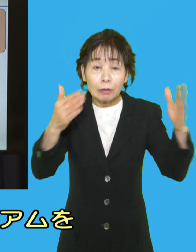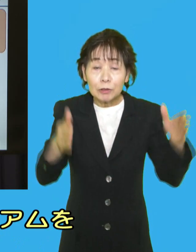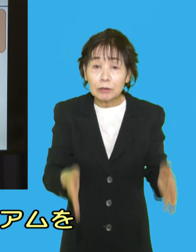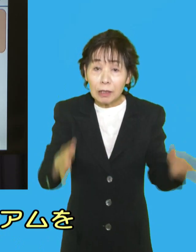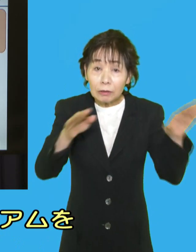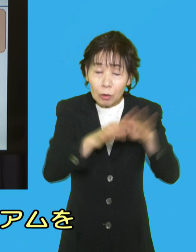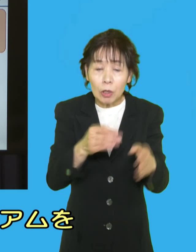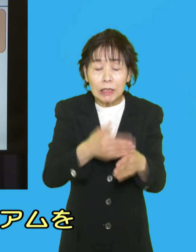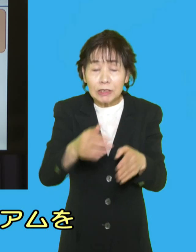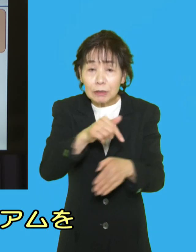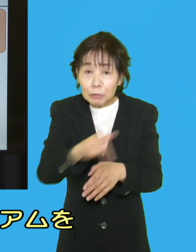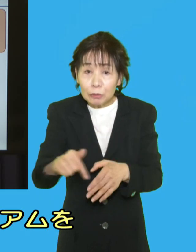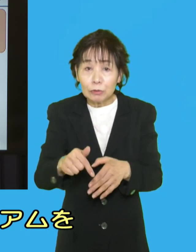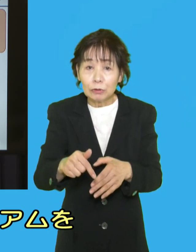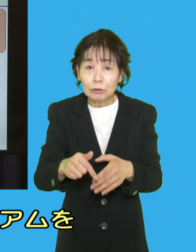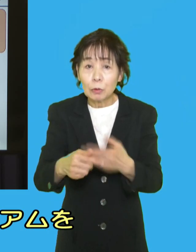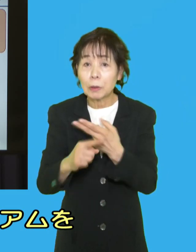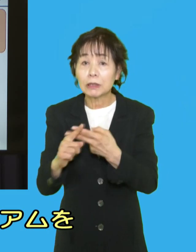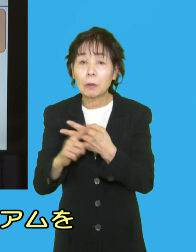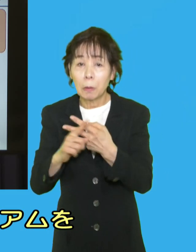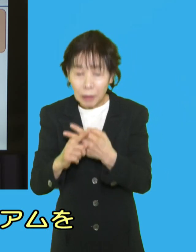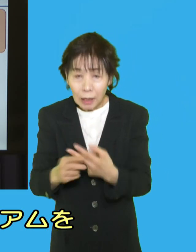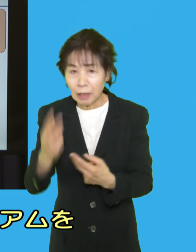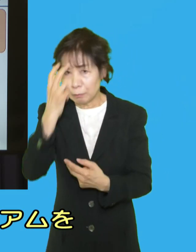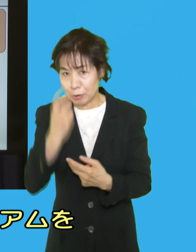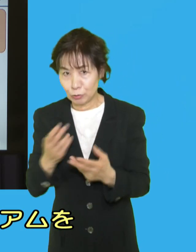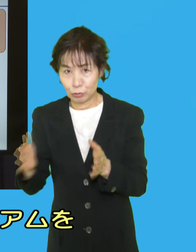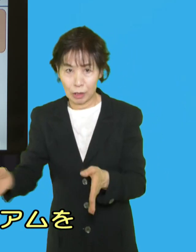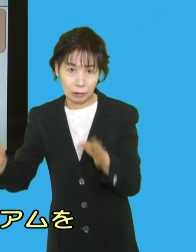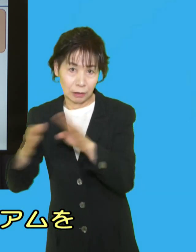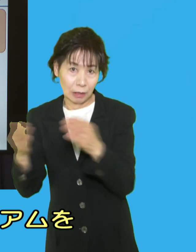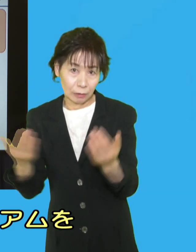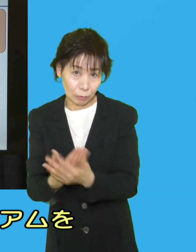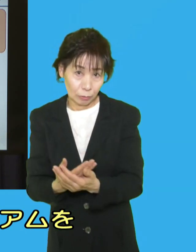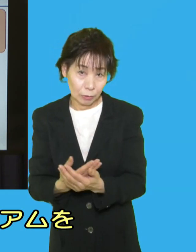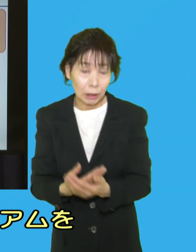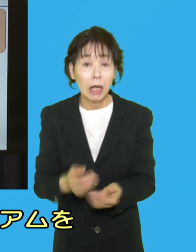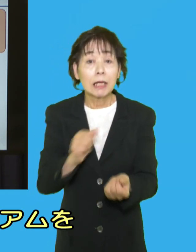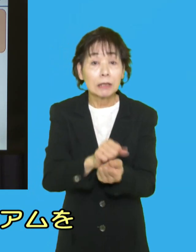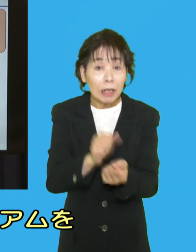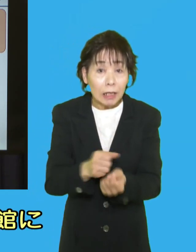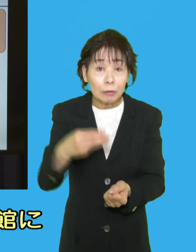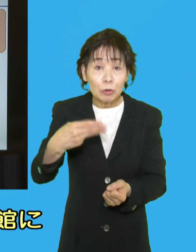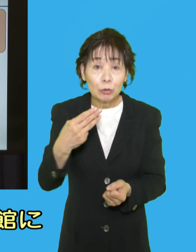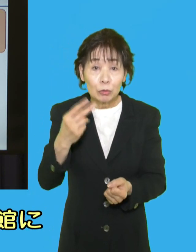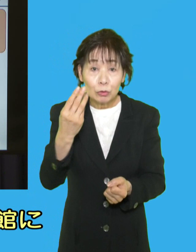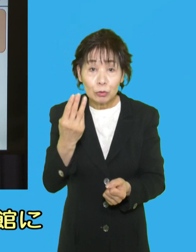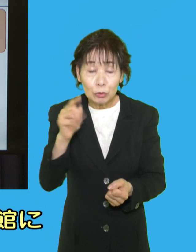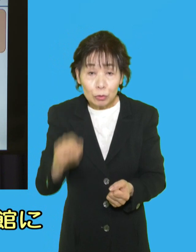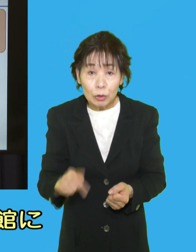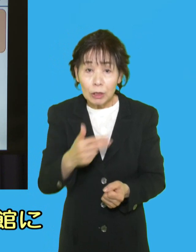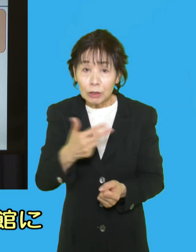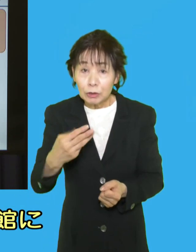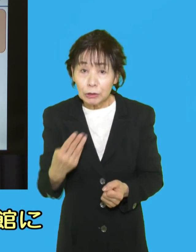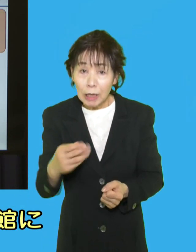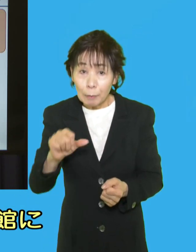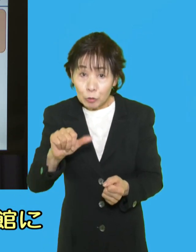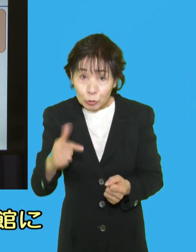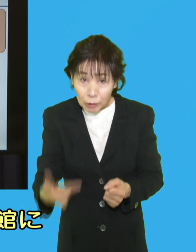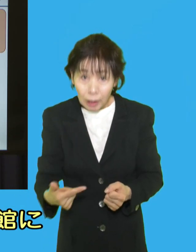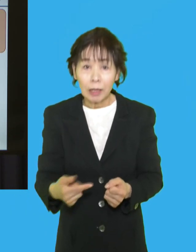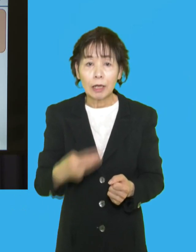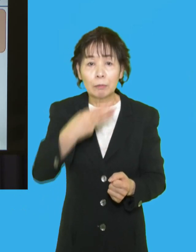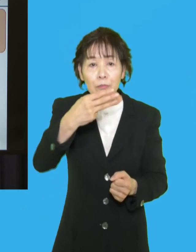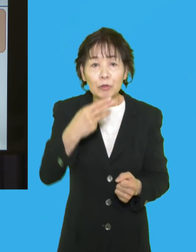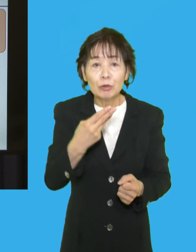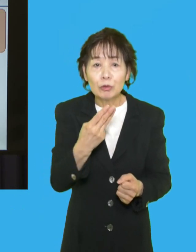です。で、これをじゃあ堺ミュージアムをミュシャ専門のミュシャだけのものに美術館にするか